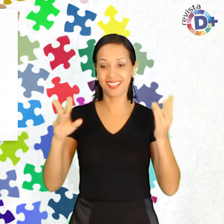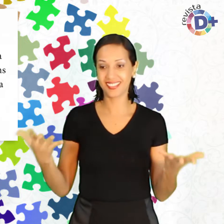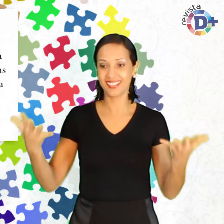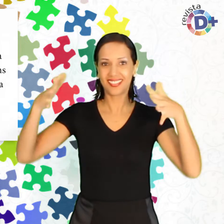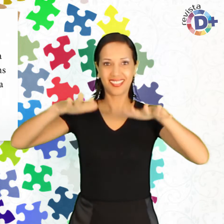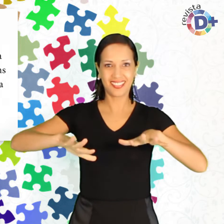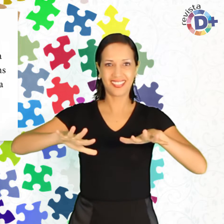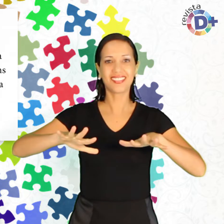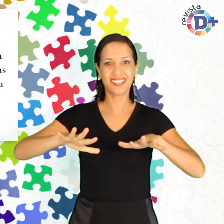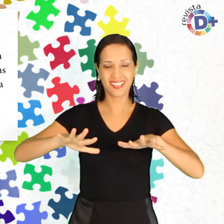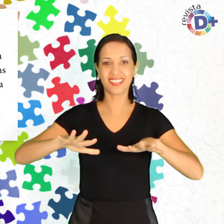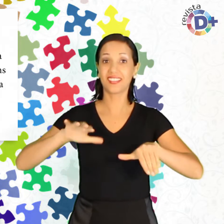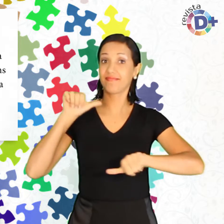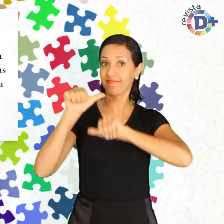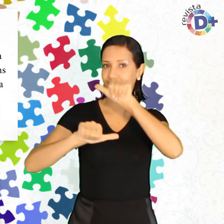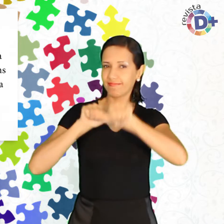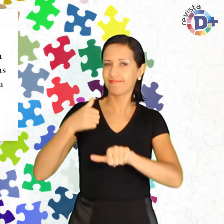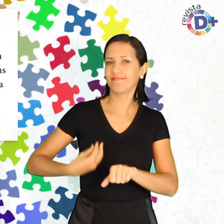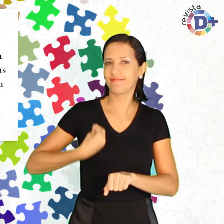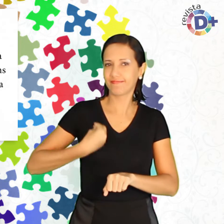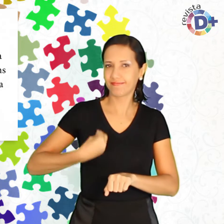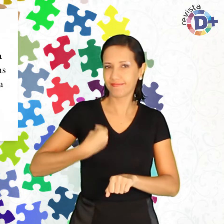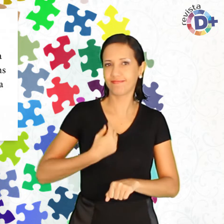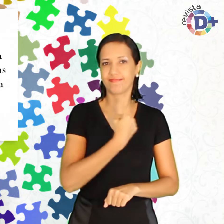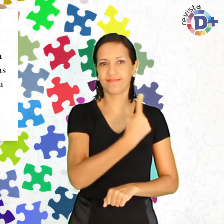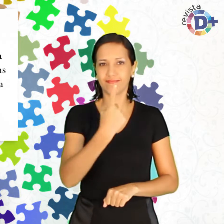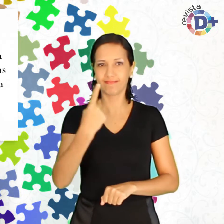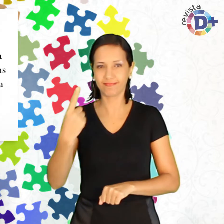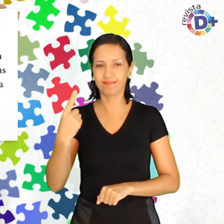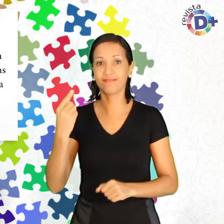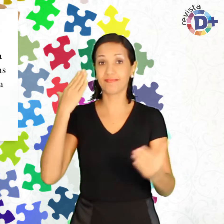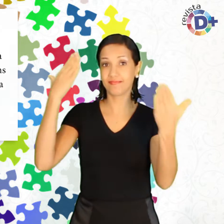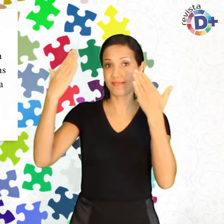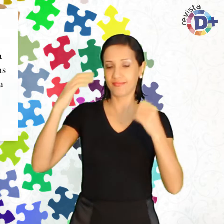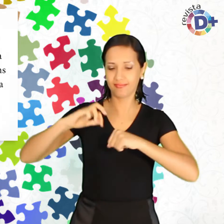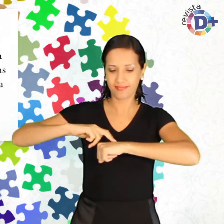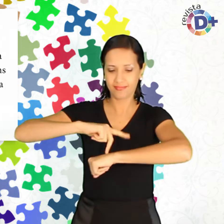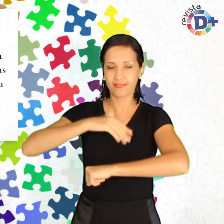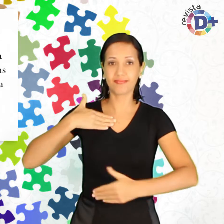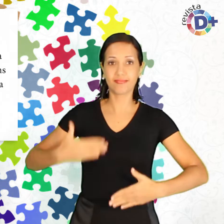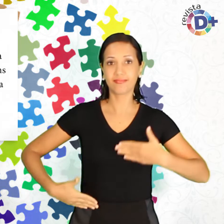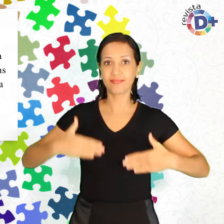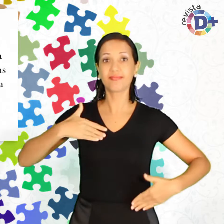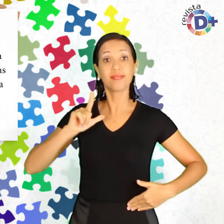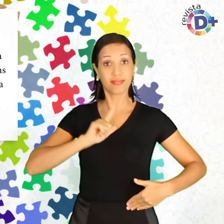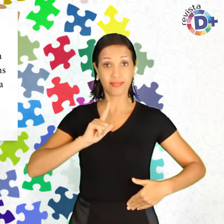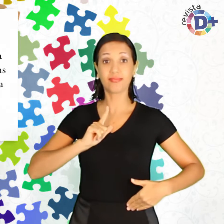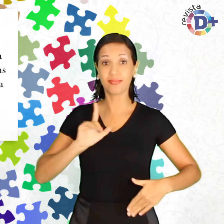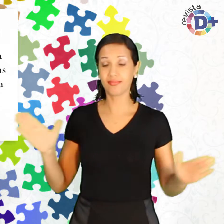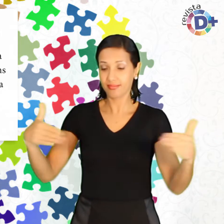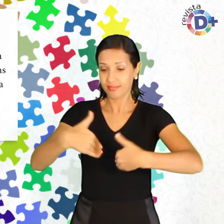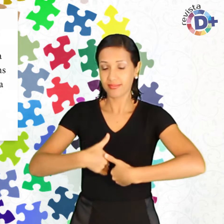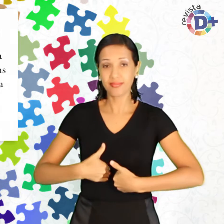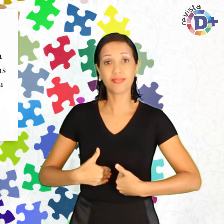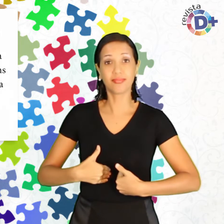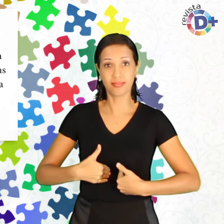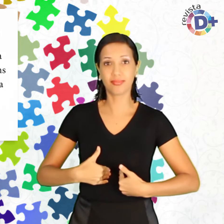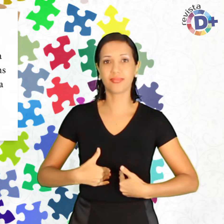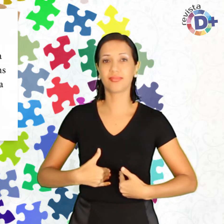inclusão alterações comuns presentes em cada base psicomotora da criança com terra ênfase na